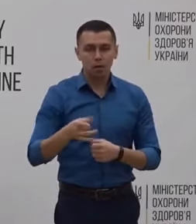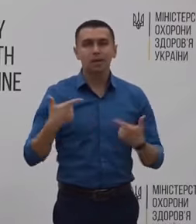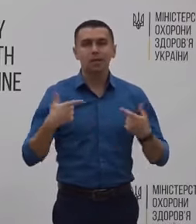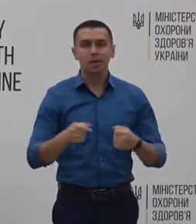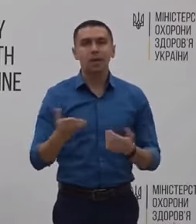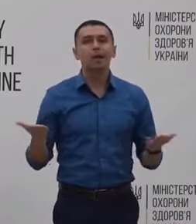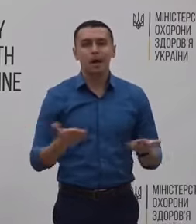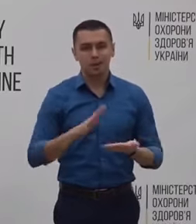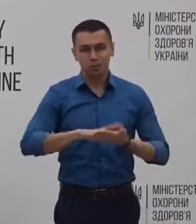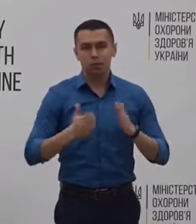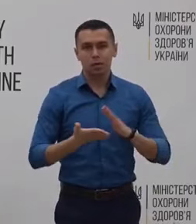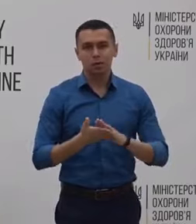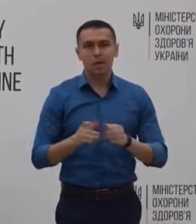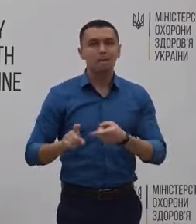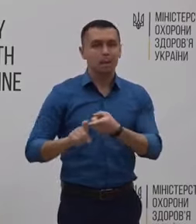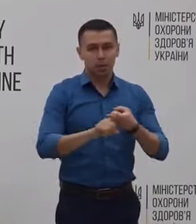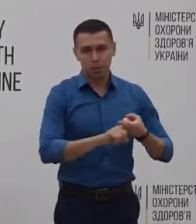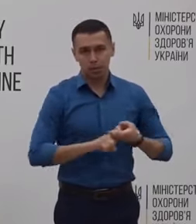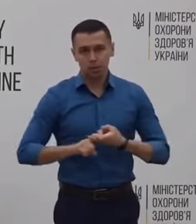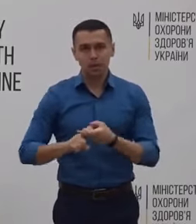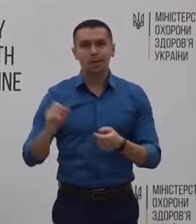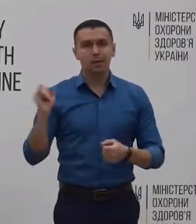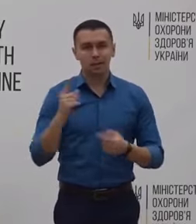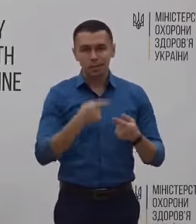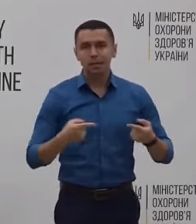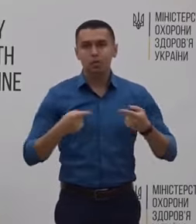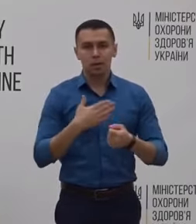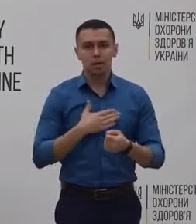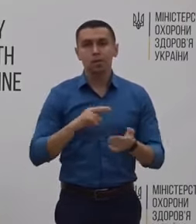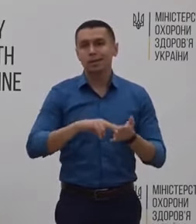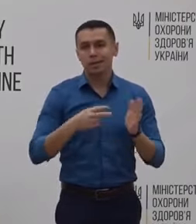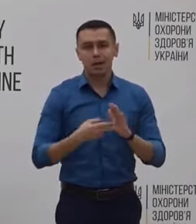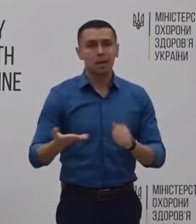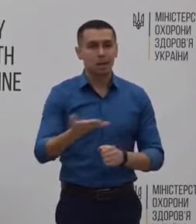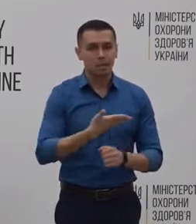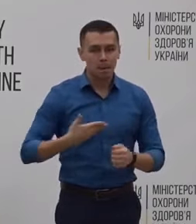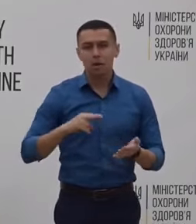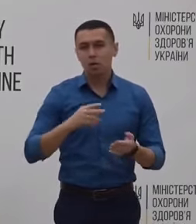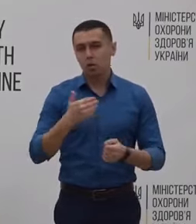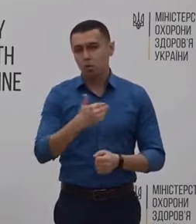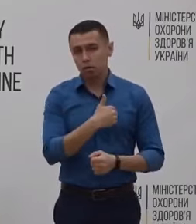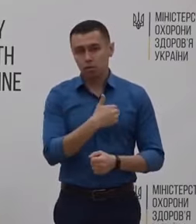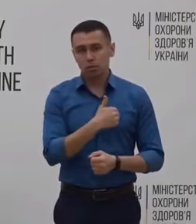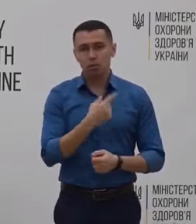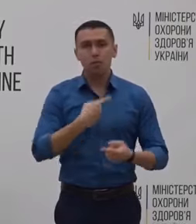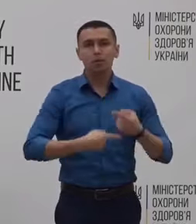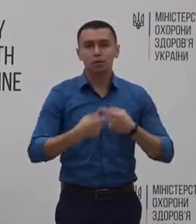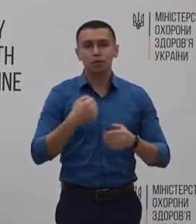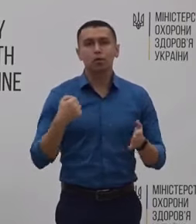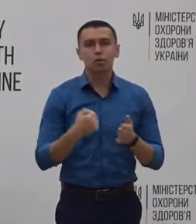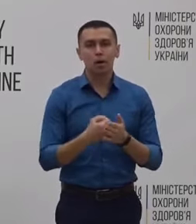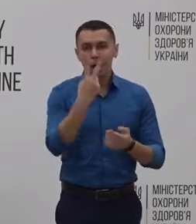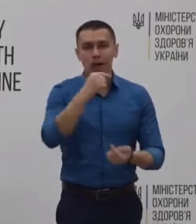де яка ситуація епідеміологічна, і згідно нашої стратегії ми хочемо повернутися